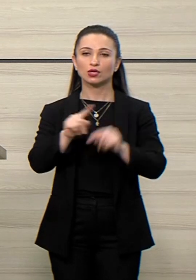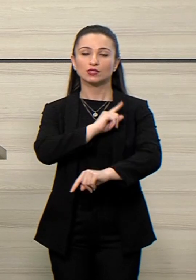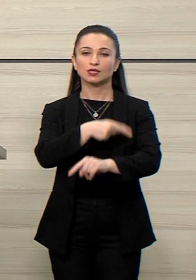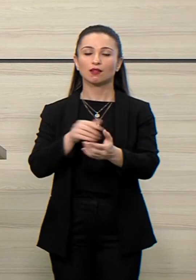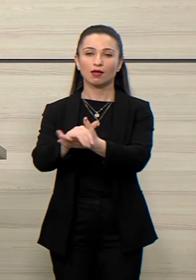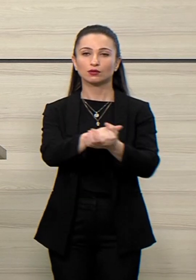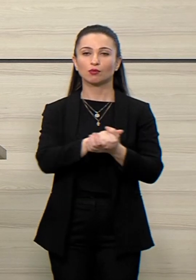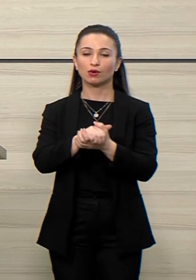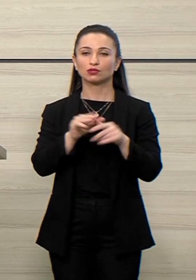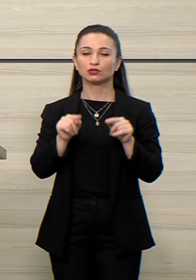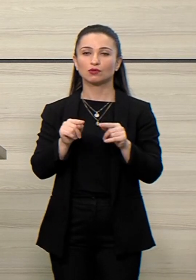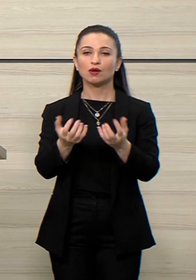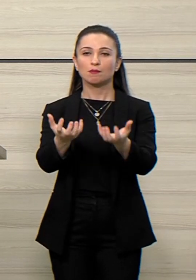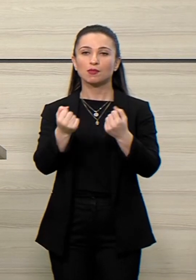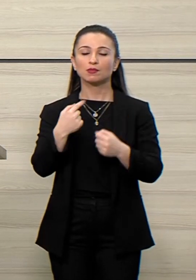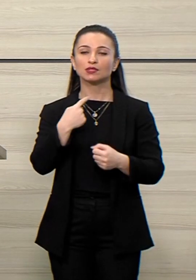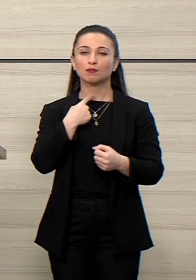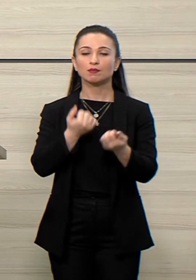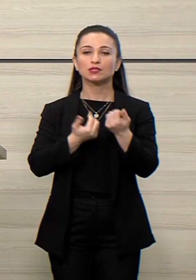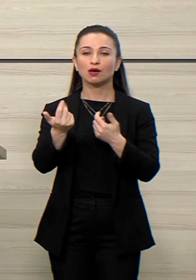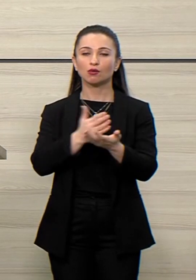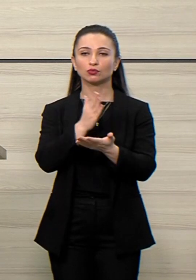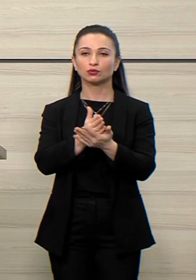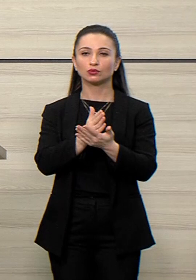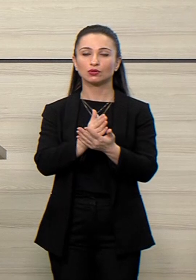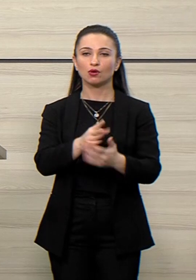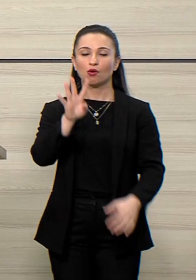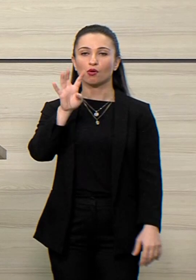ძალა ერთობაშია. მიღებული ხმების რაოდენობა